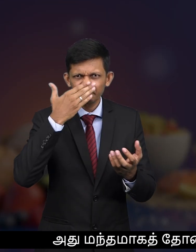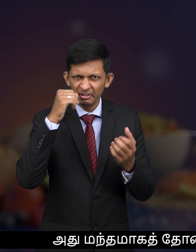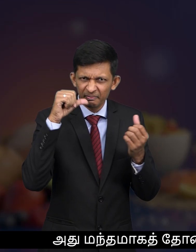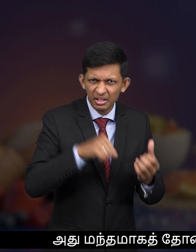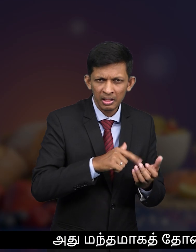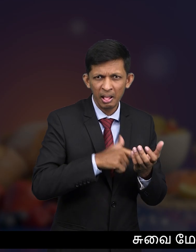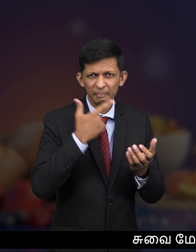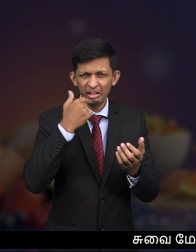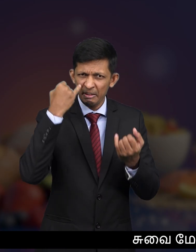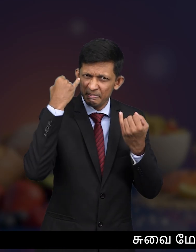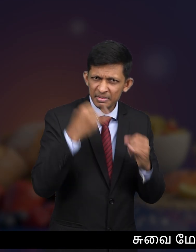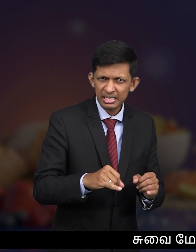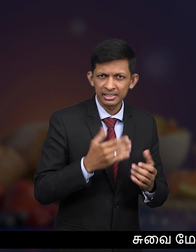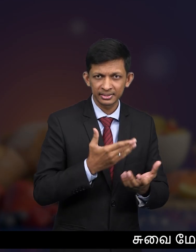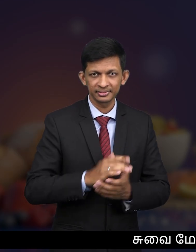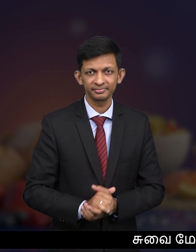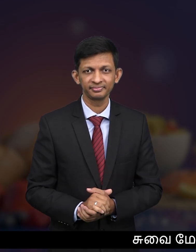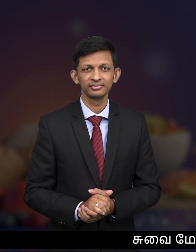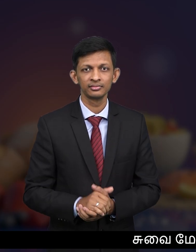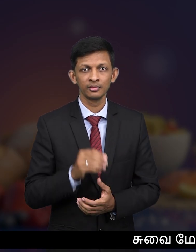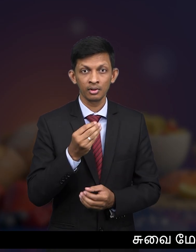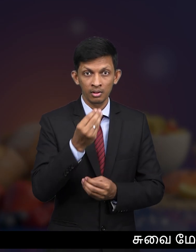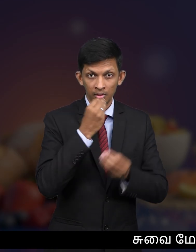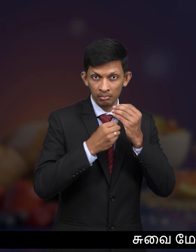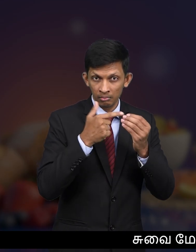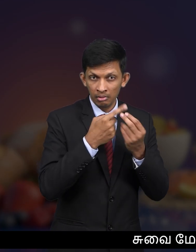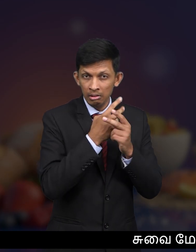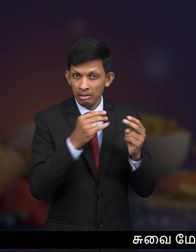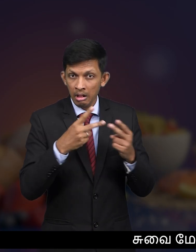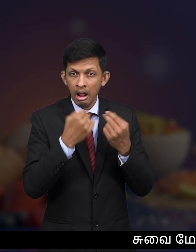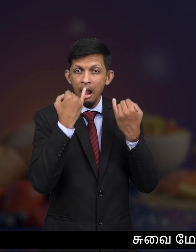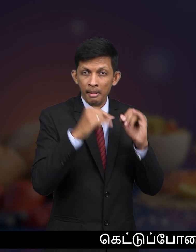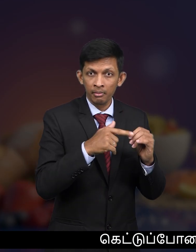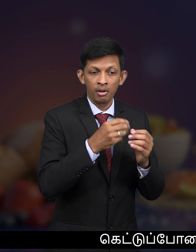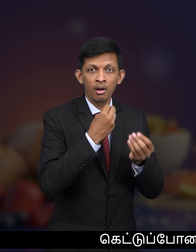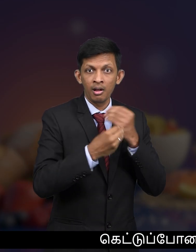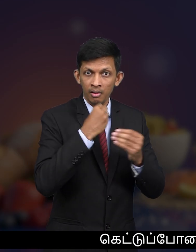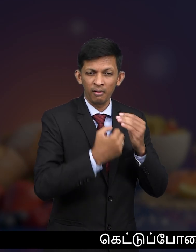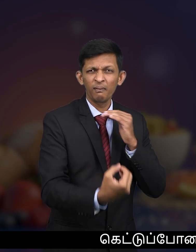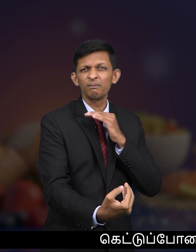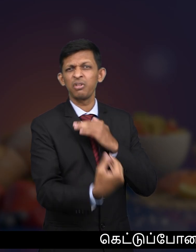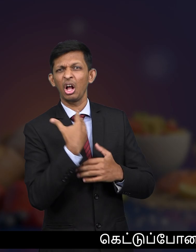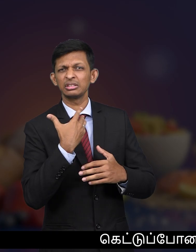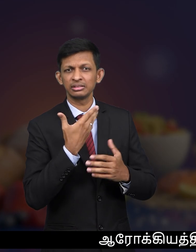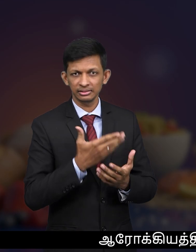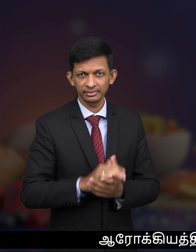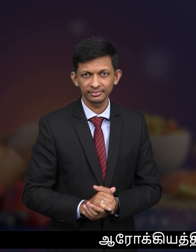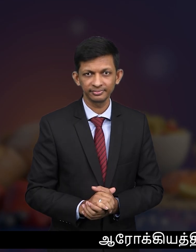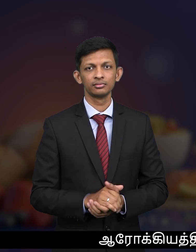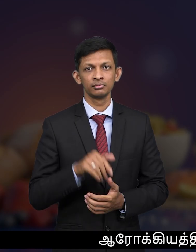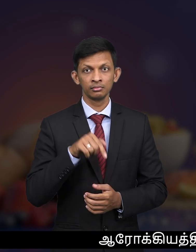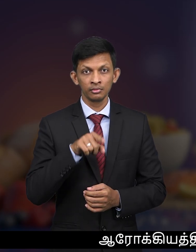மந்தமாக தோன்றலாம், மனம் வீசலாம் மற்றும் சுவை மோசமாக இருக்கலாம். கெட்டுப்போன உணவை உண்பது